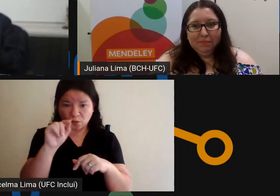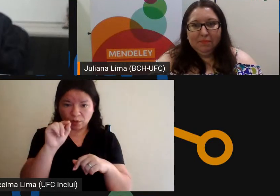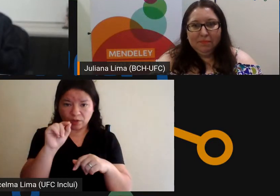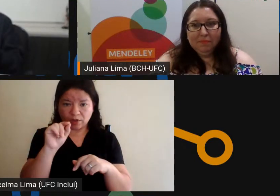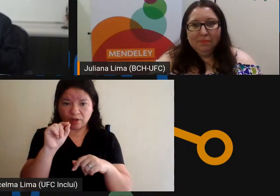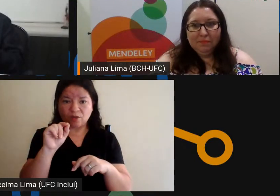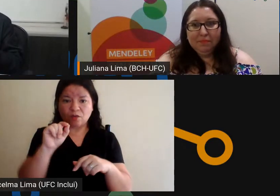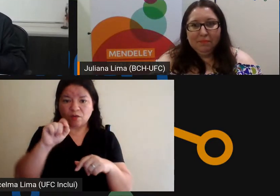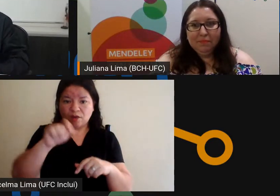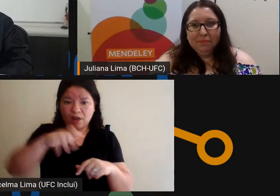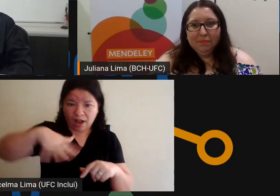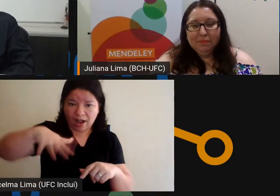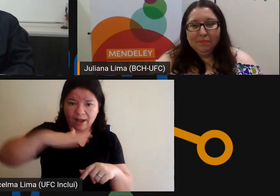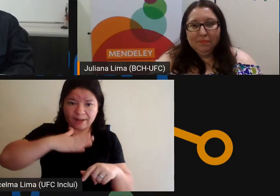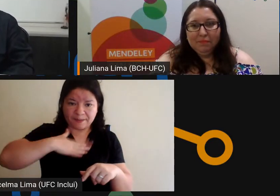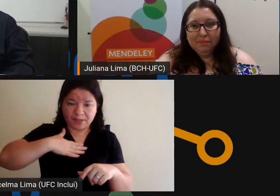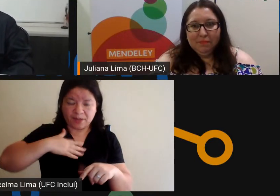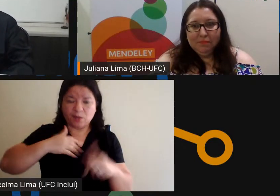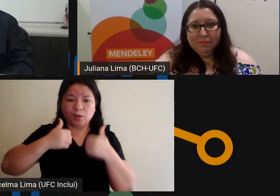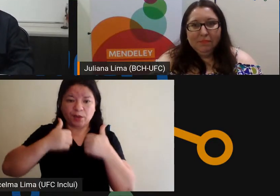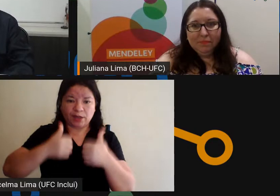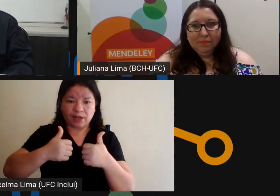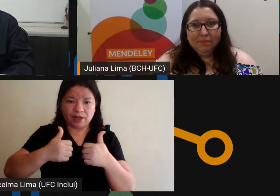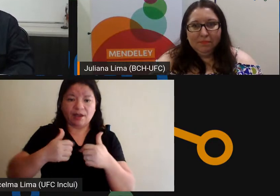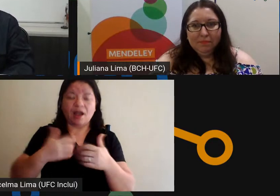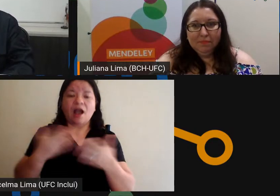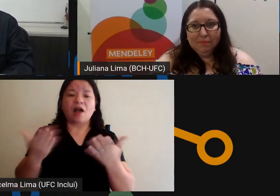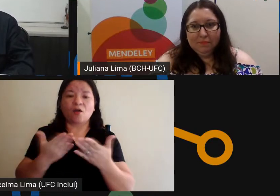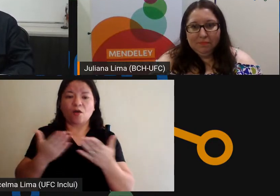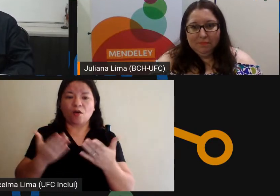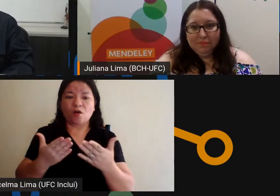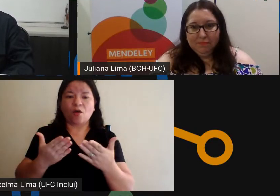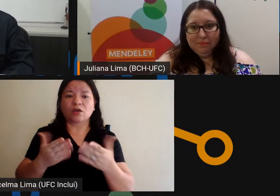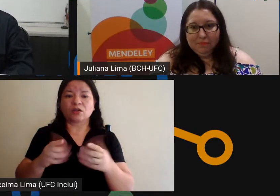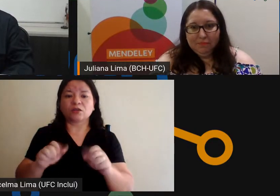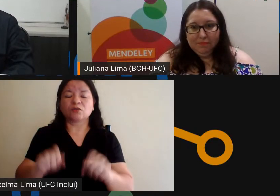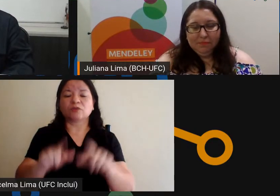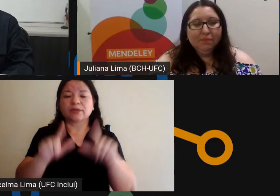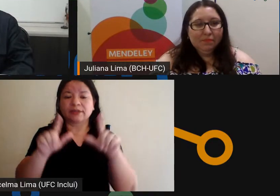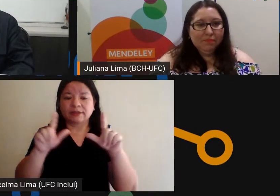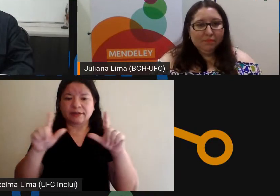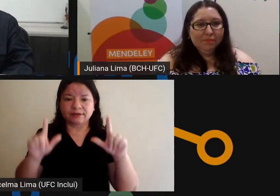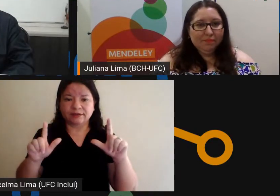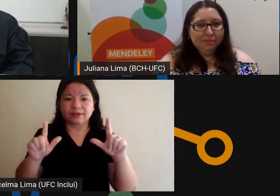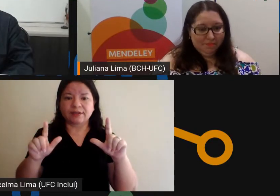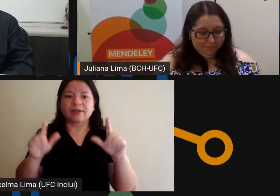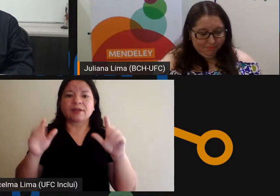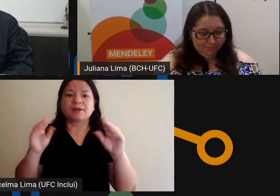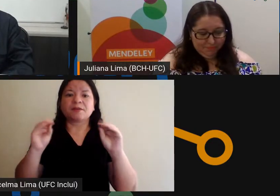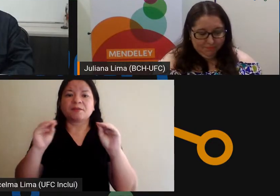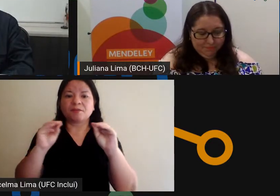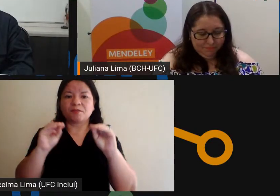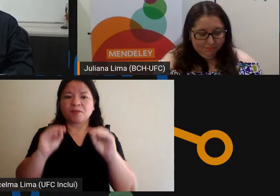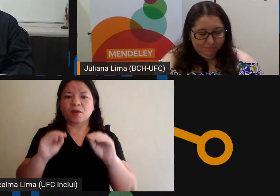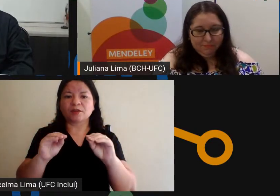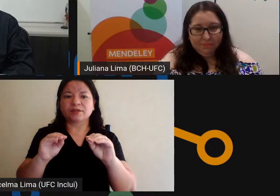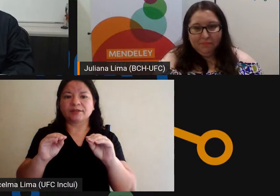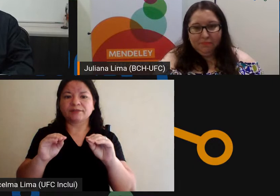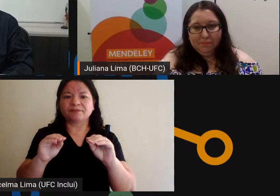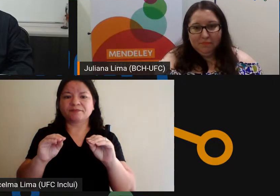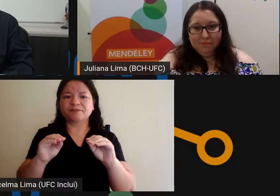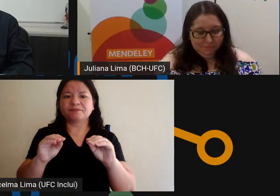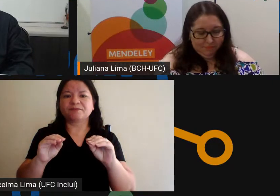sua especialidade ali. Agora você entra lá, vão ter tantas revistas, né? Coloca elas do menor. Pega o fator de